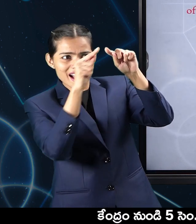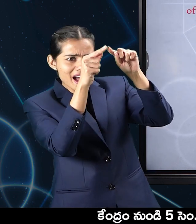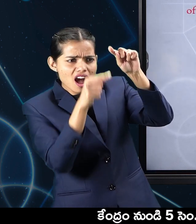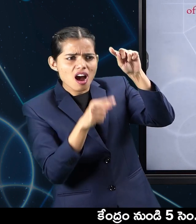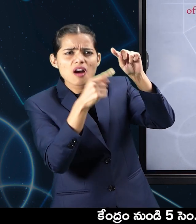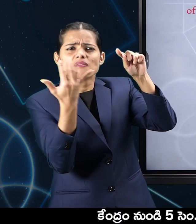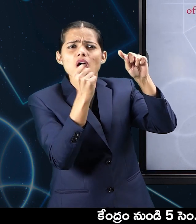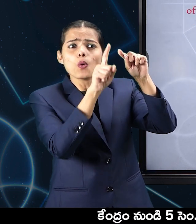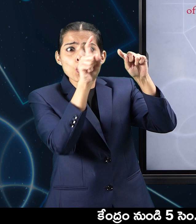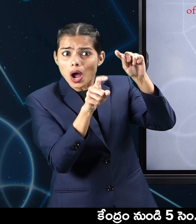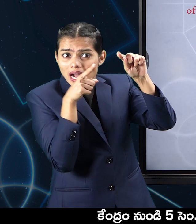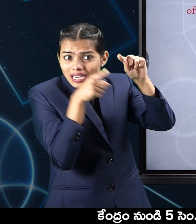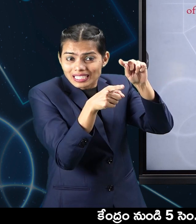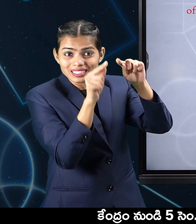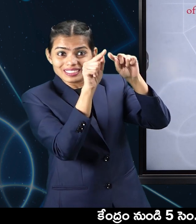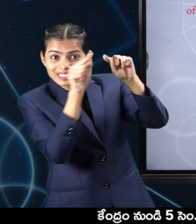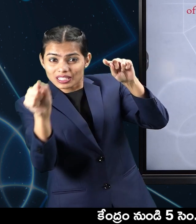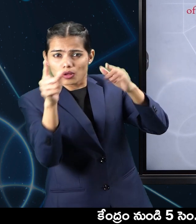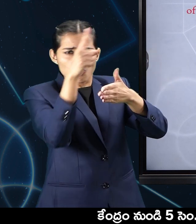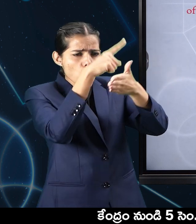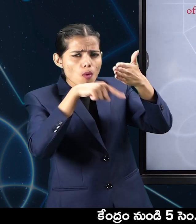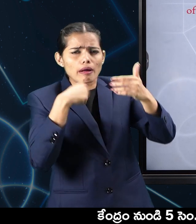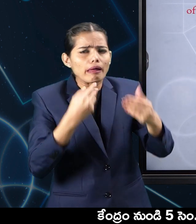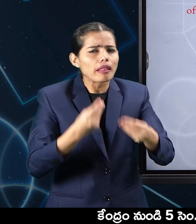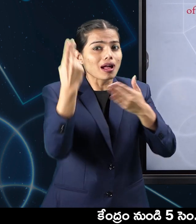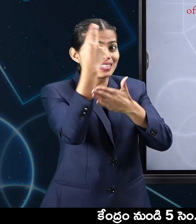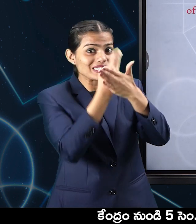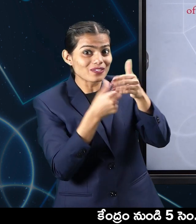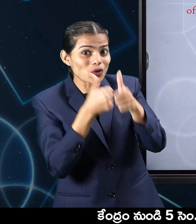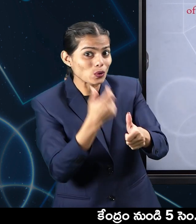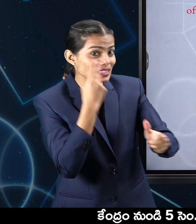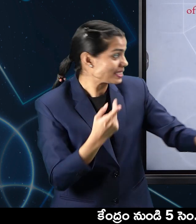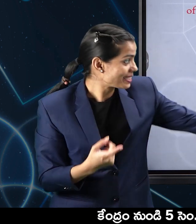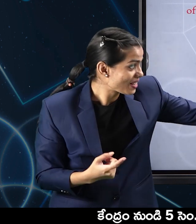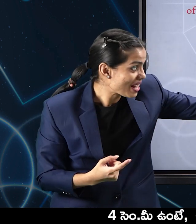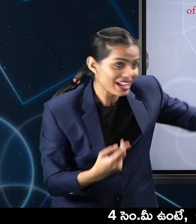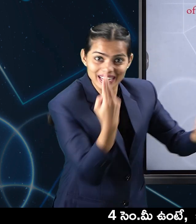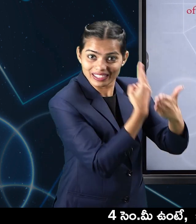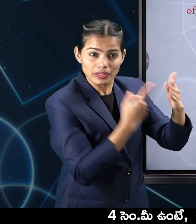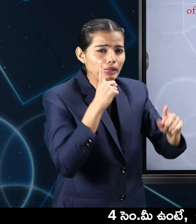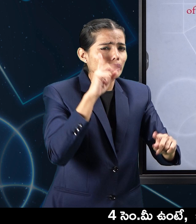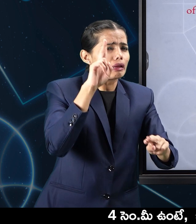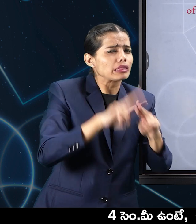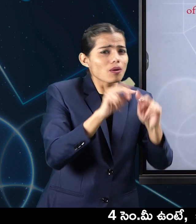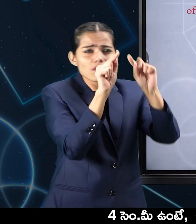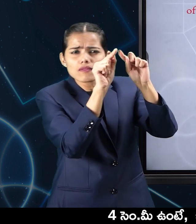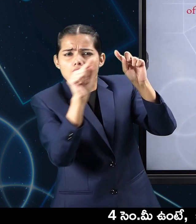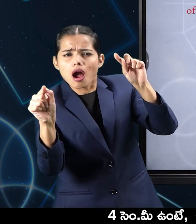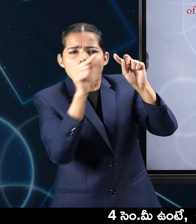ఉన్న పాయింట్ A నుండి టాంజెంట్ పొడవు 4 సెంటీమీటర్లు ఉంటే ఇచ్చిన చిత్రంలో వృత్తం యొక్క